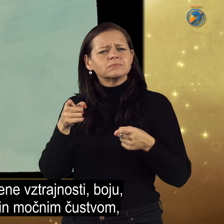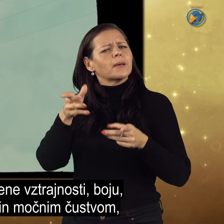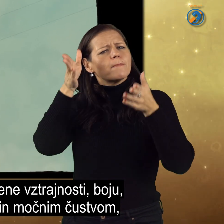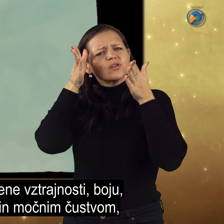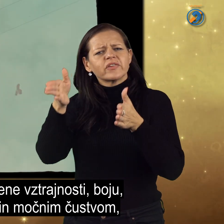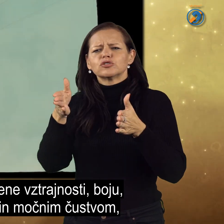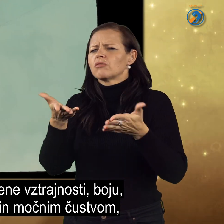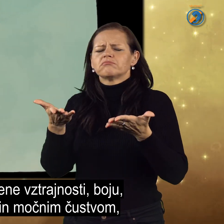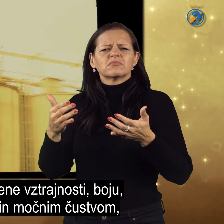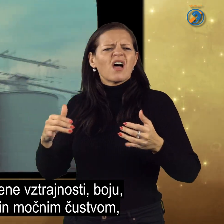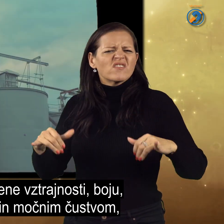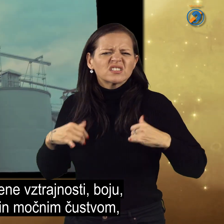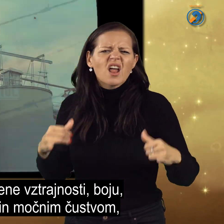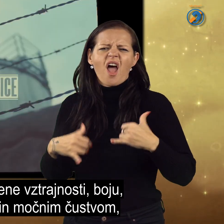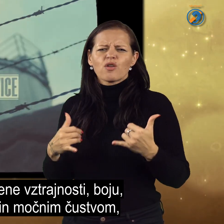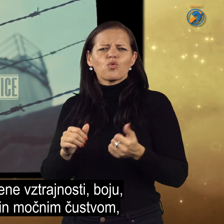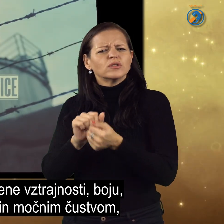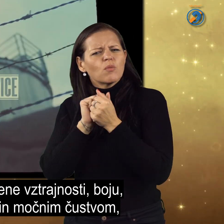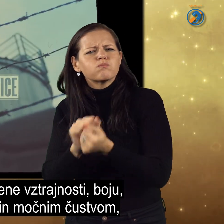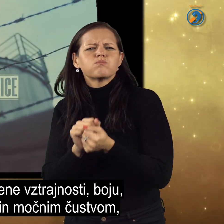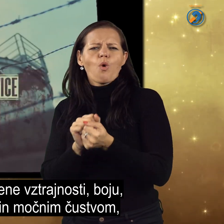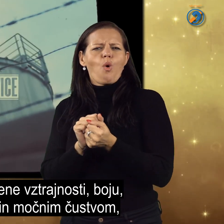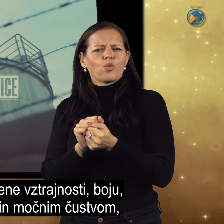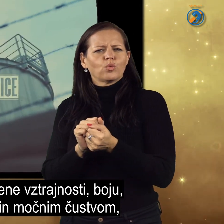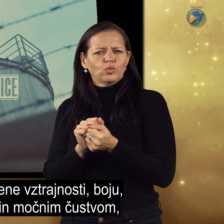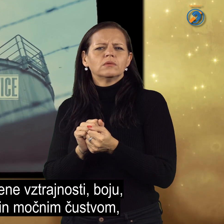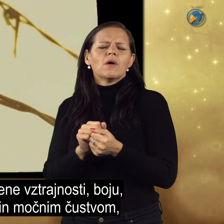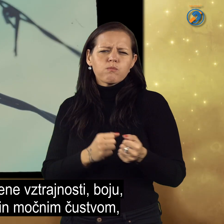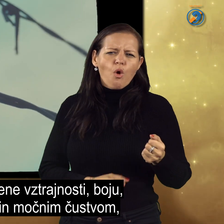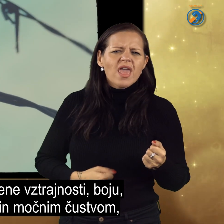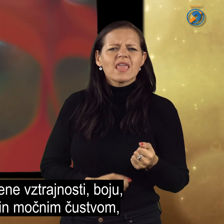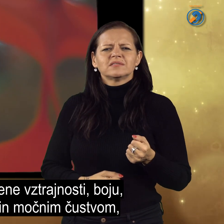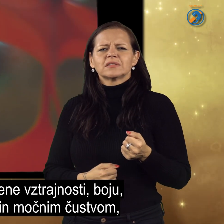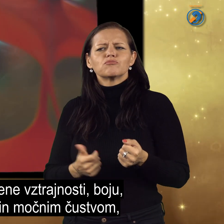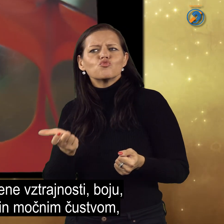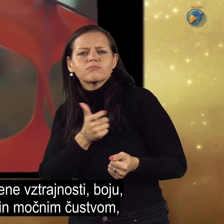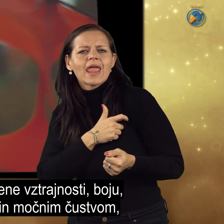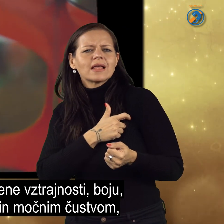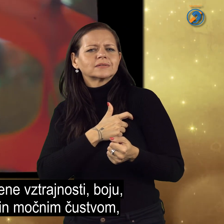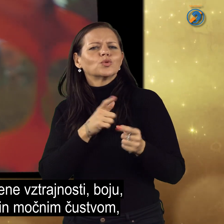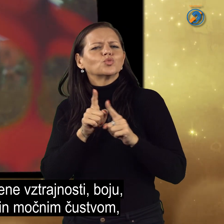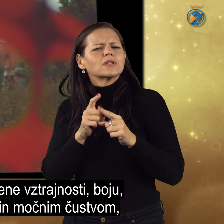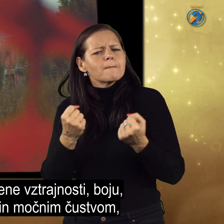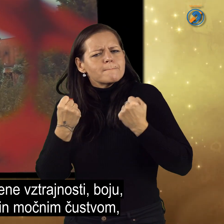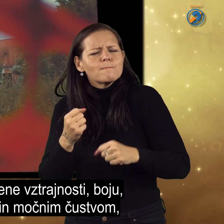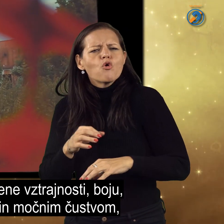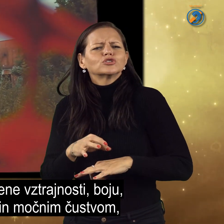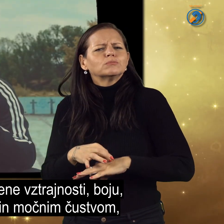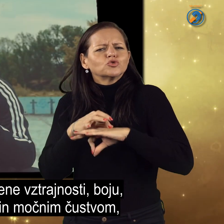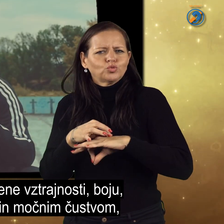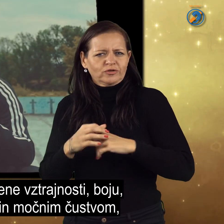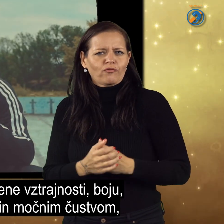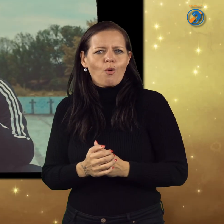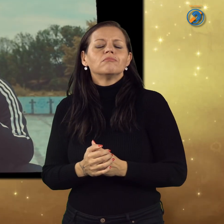Pesmi so posvečene vztrajnosti, boju, bolezni, ljubezni in močnim čustvom, ki so del naših življenj.